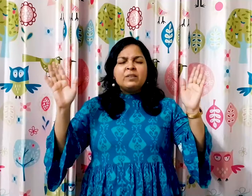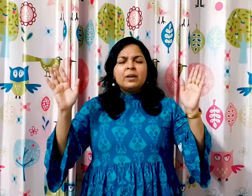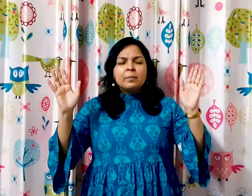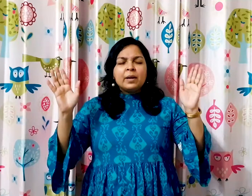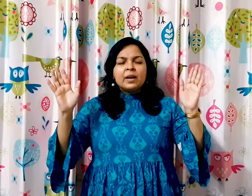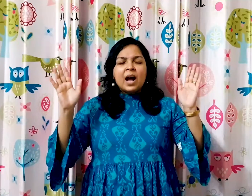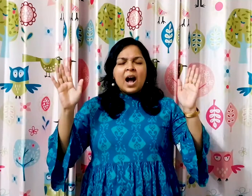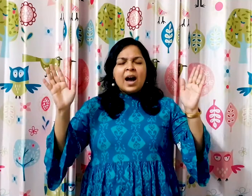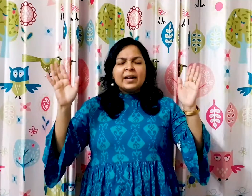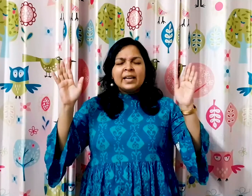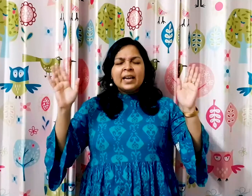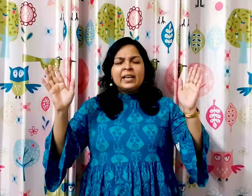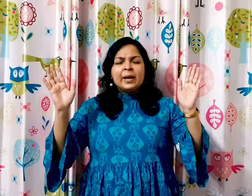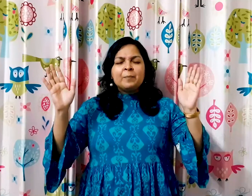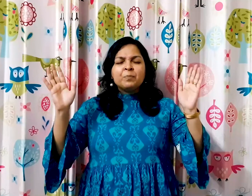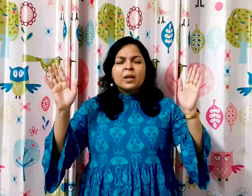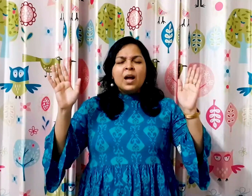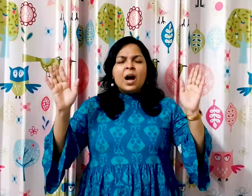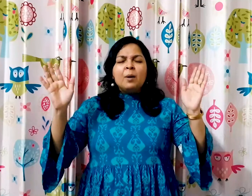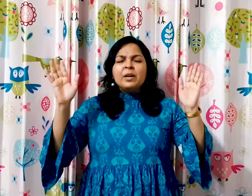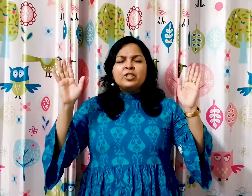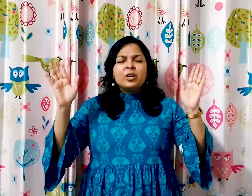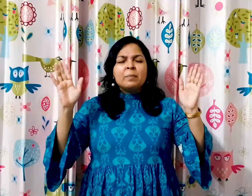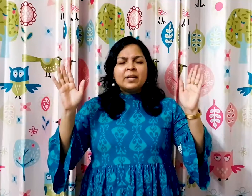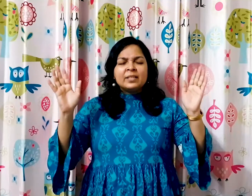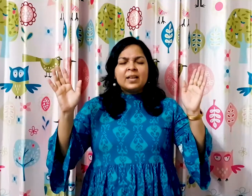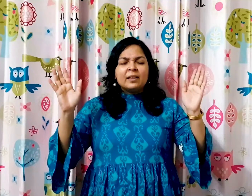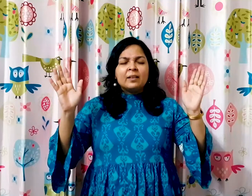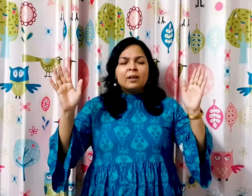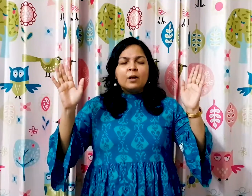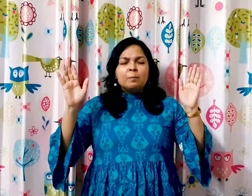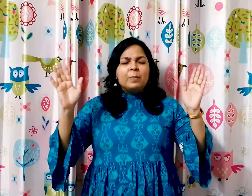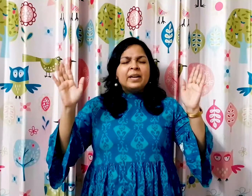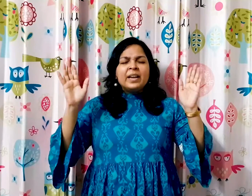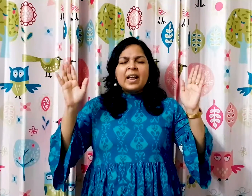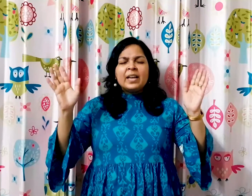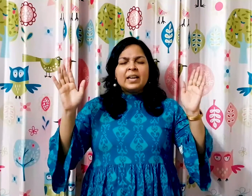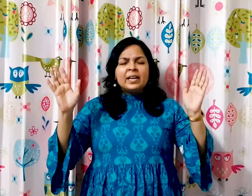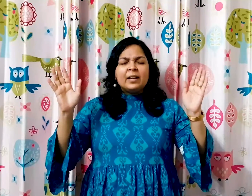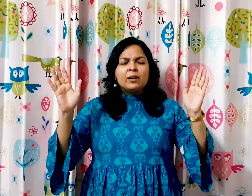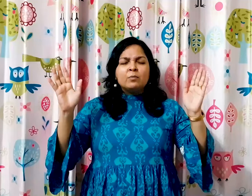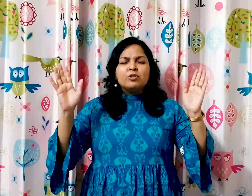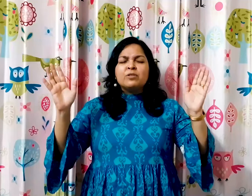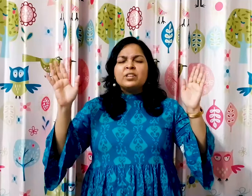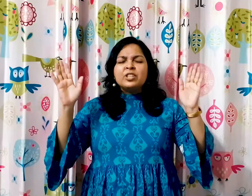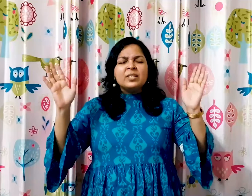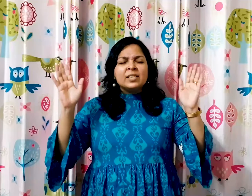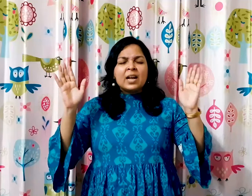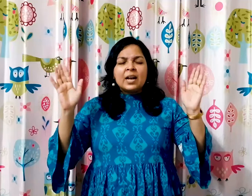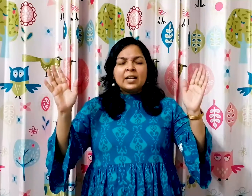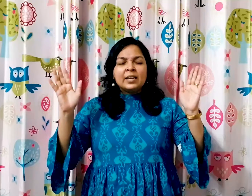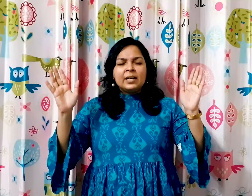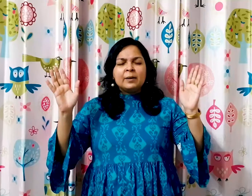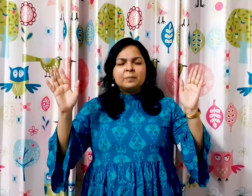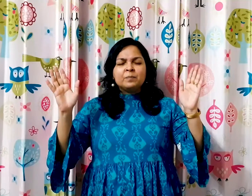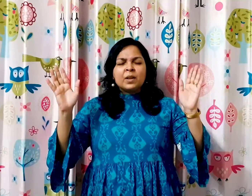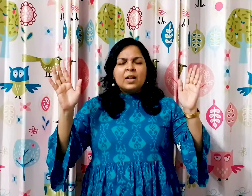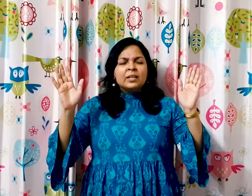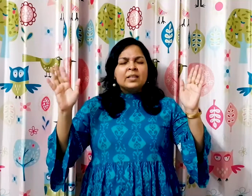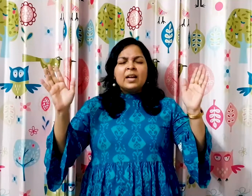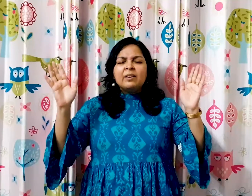मेरे जीवन में आने के लिए, हमेशा मेरे साथ बने रहने के लिए, मुझे वचन सिखाने के